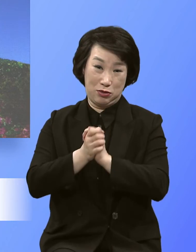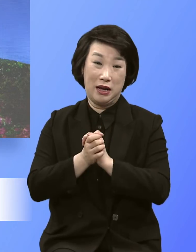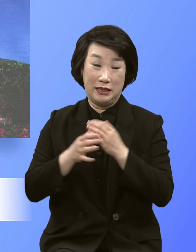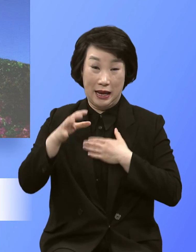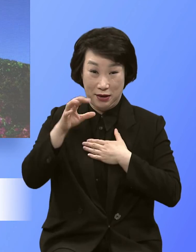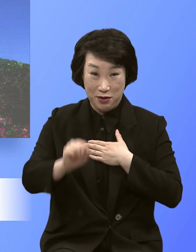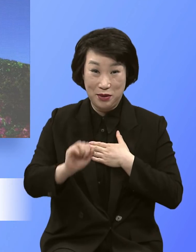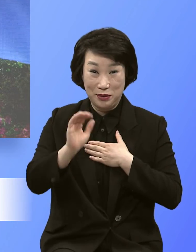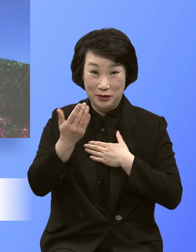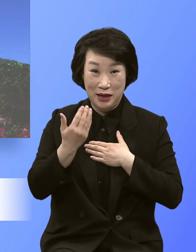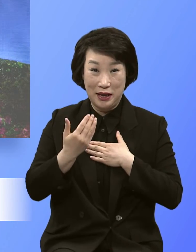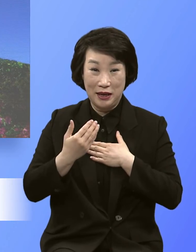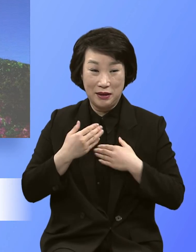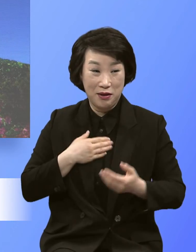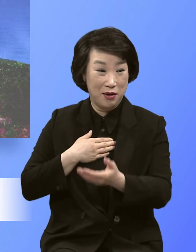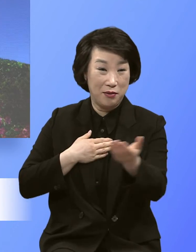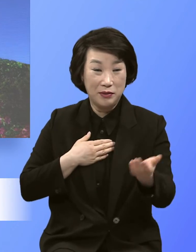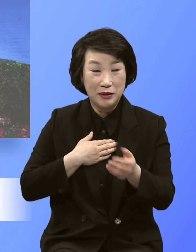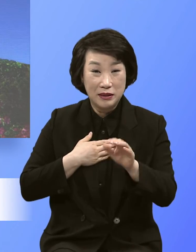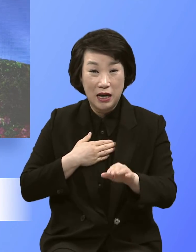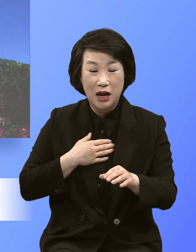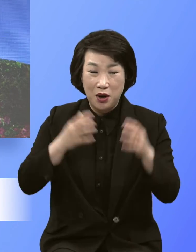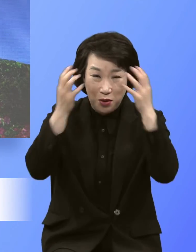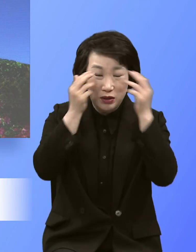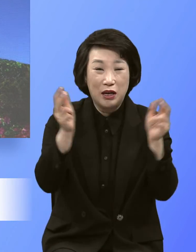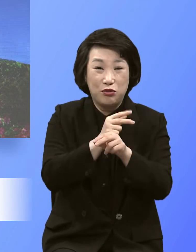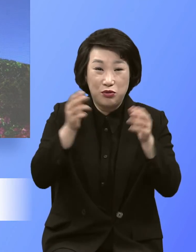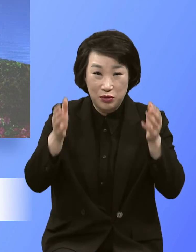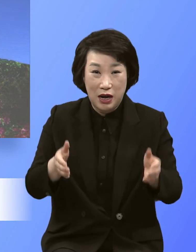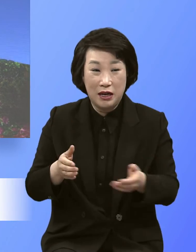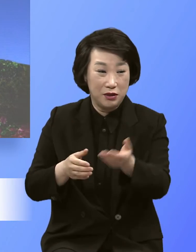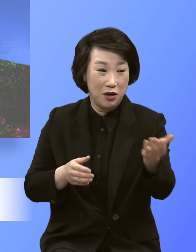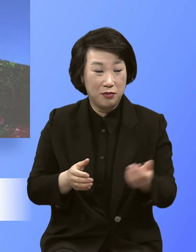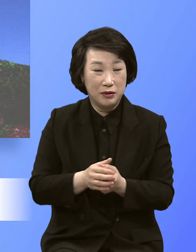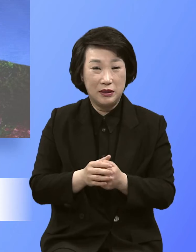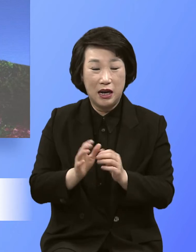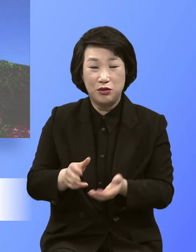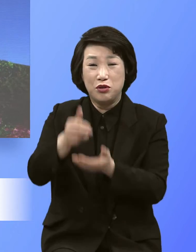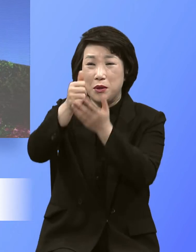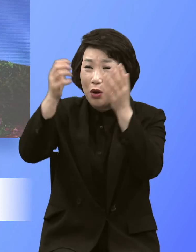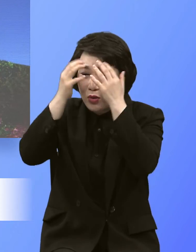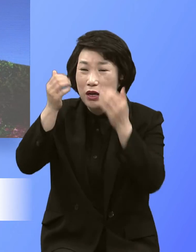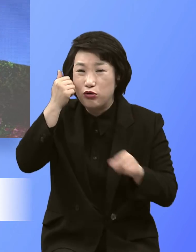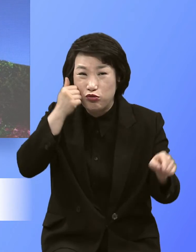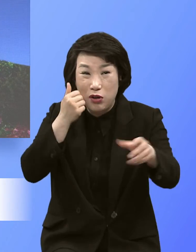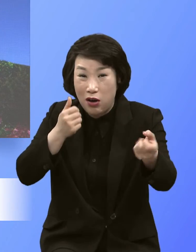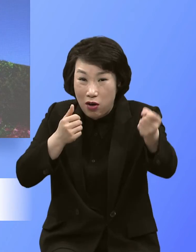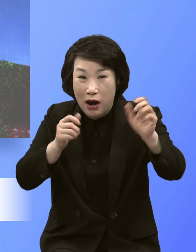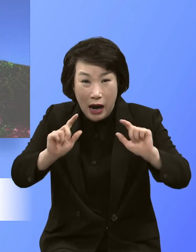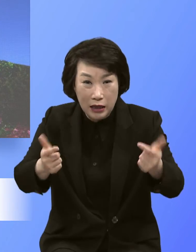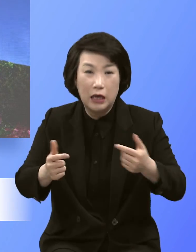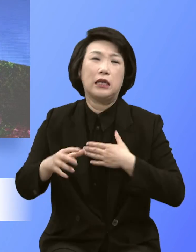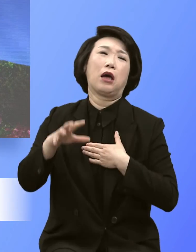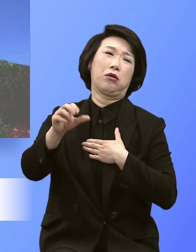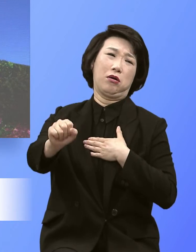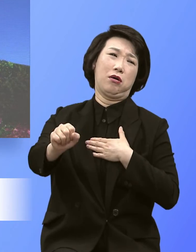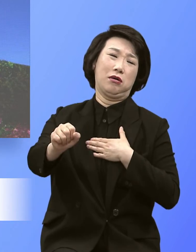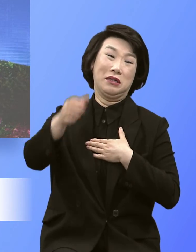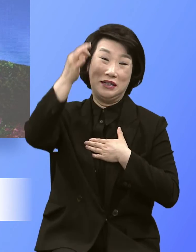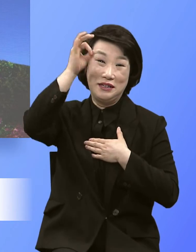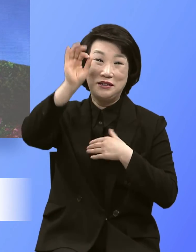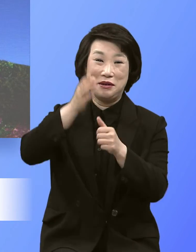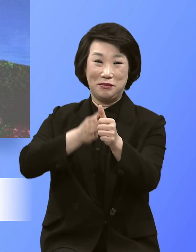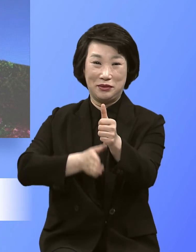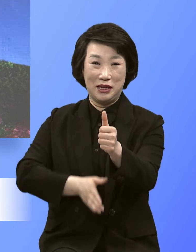것입니다. 여러분들의 고난 주간을 통해서 여러분들이 주님의 고난이 남의 것이 아니라 내 것임을